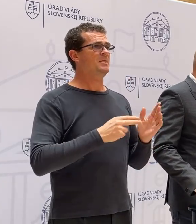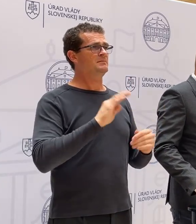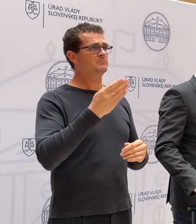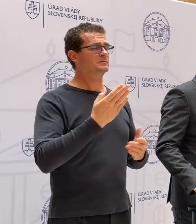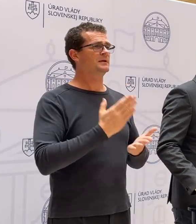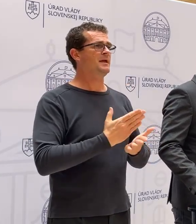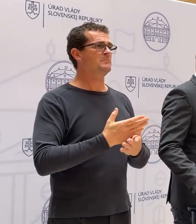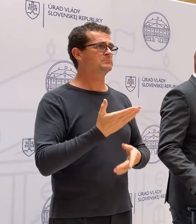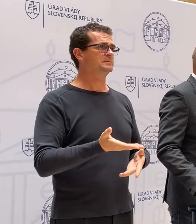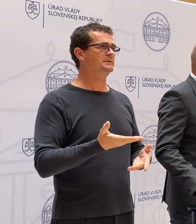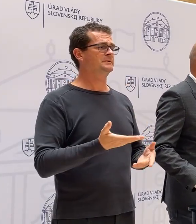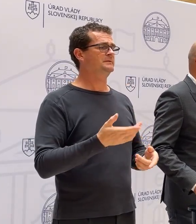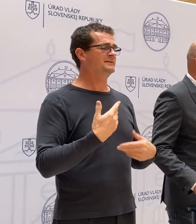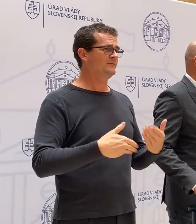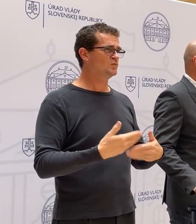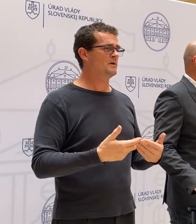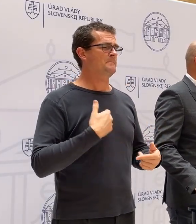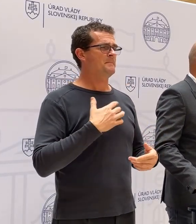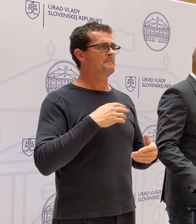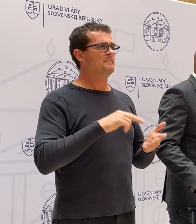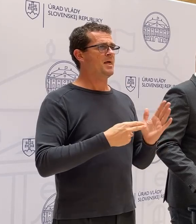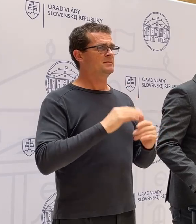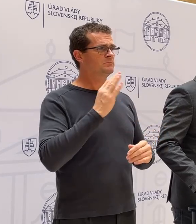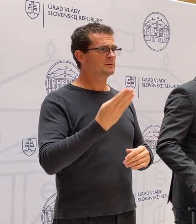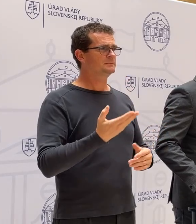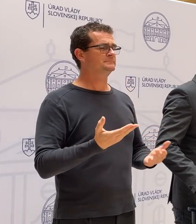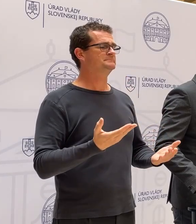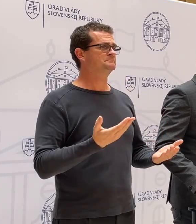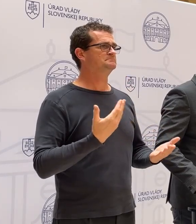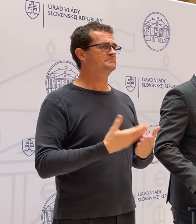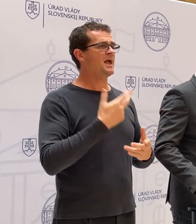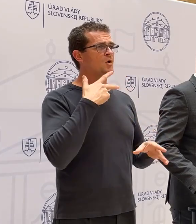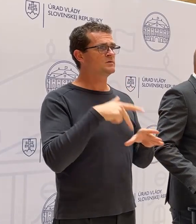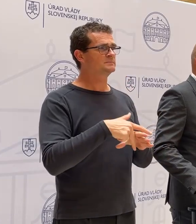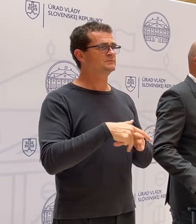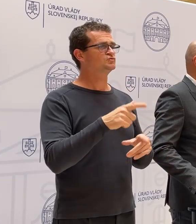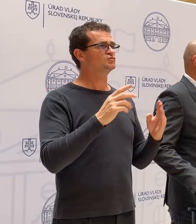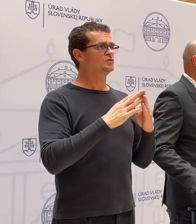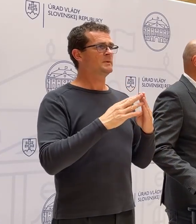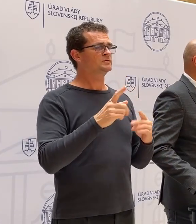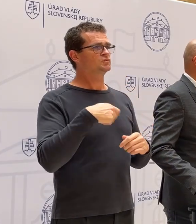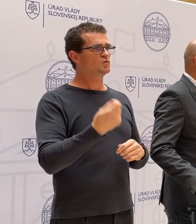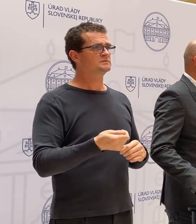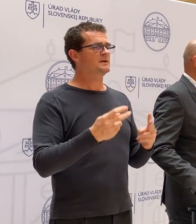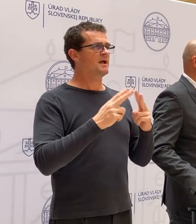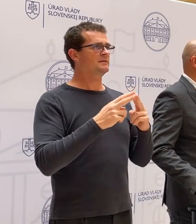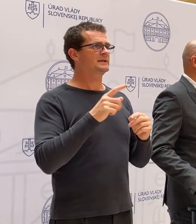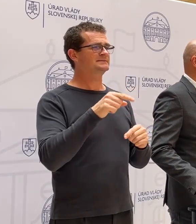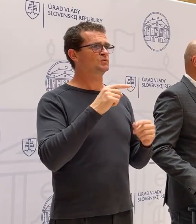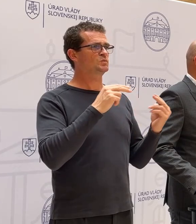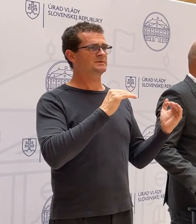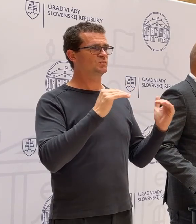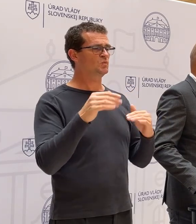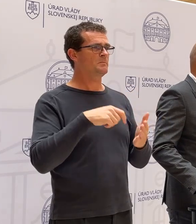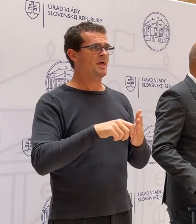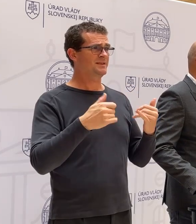tam čokoľvek nefungovalo, tak máme plán B, a ako zabezpečíme, aby domácnosti dostali elektrínu za tú cenu,